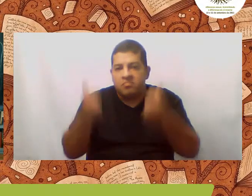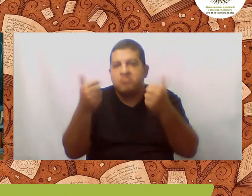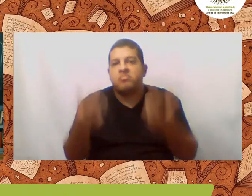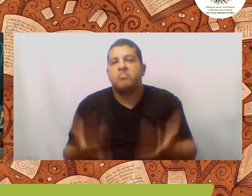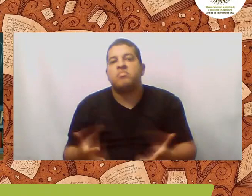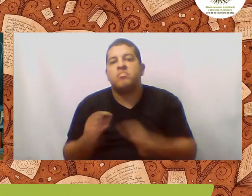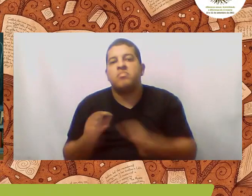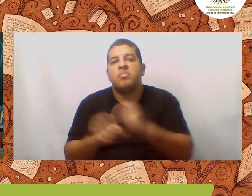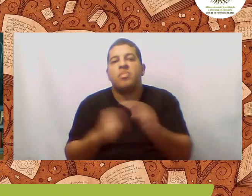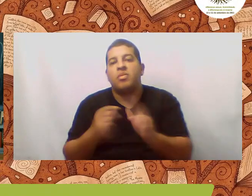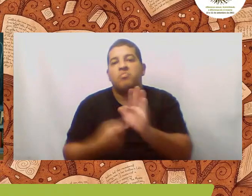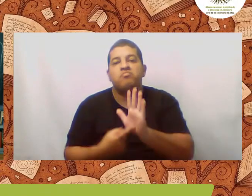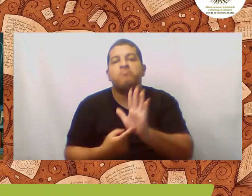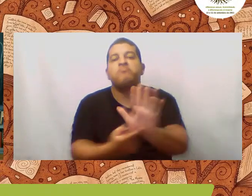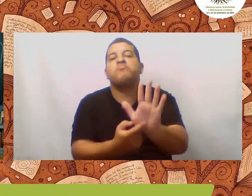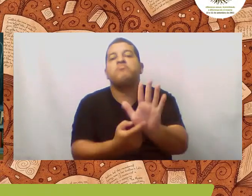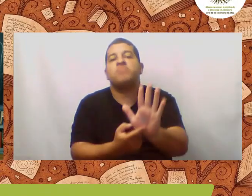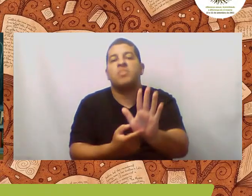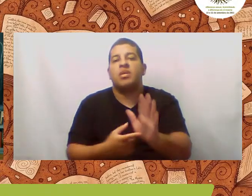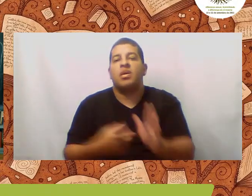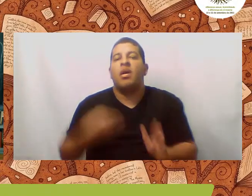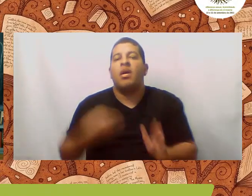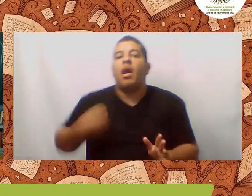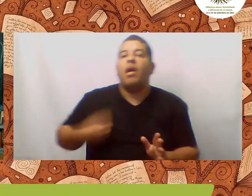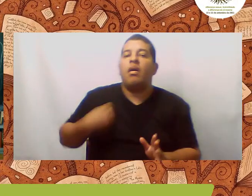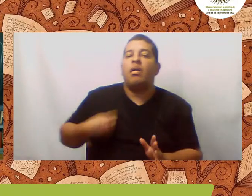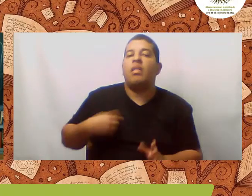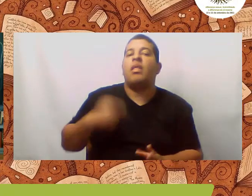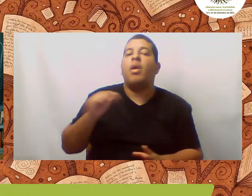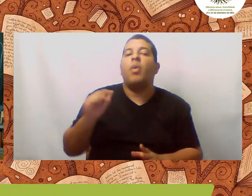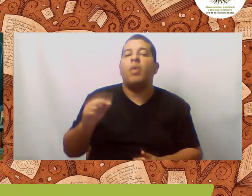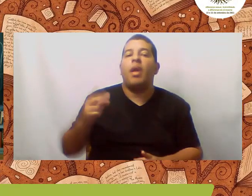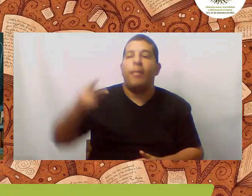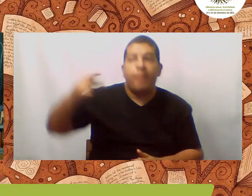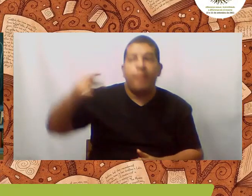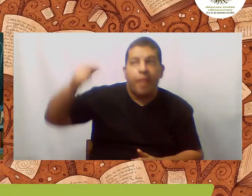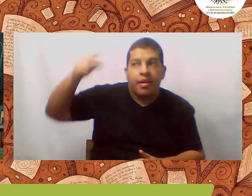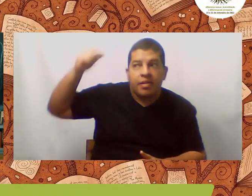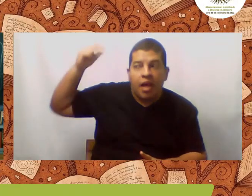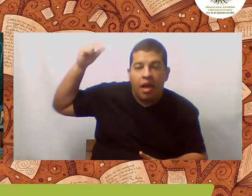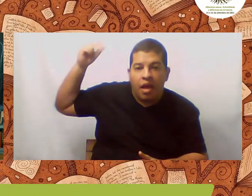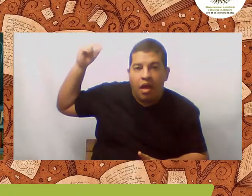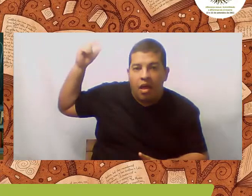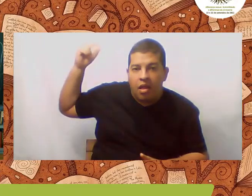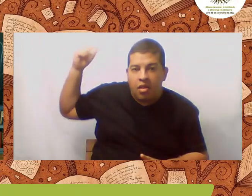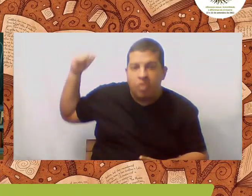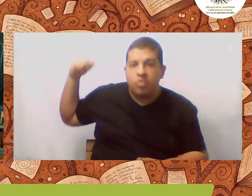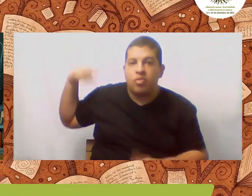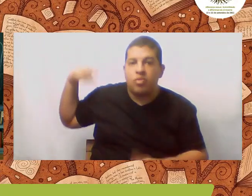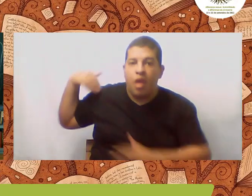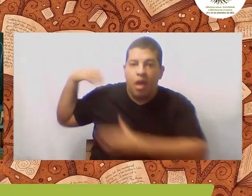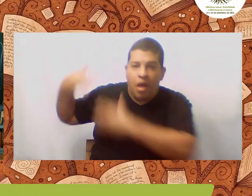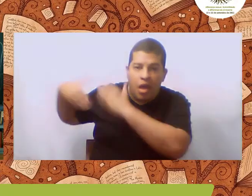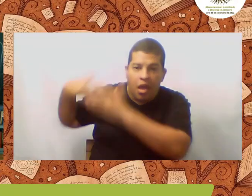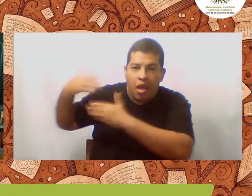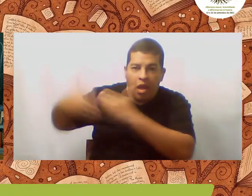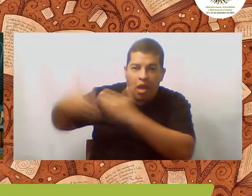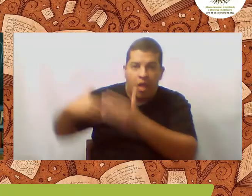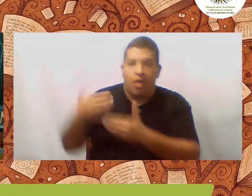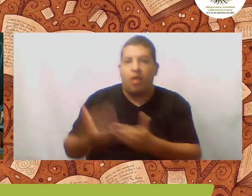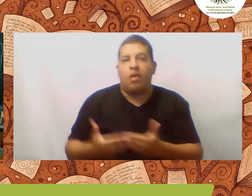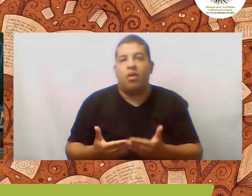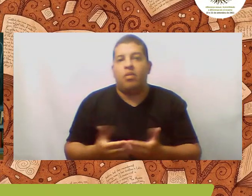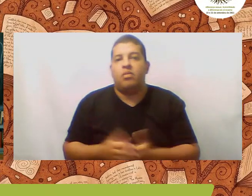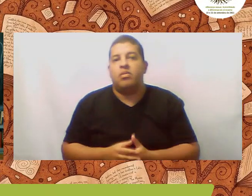que existia na tradição antiga, né, foi sistematizada por Galeno, que era um